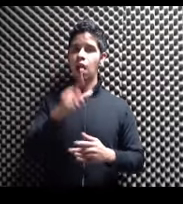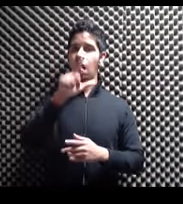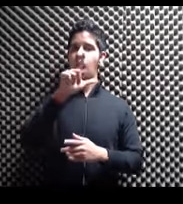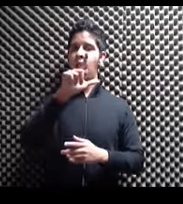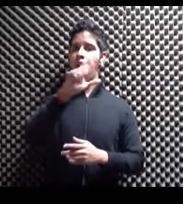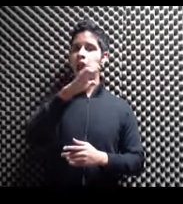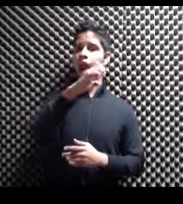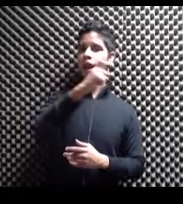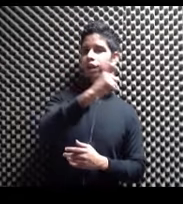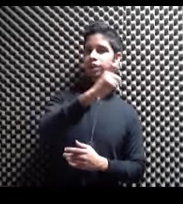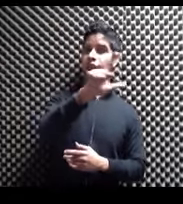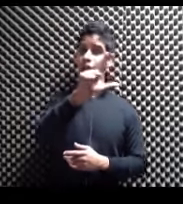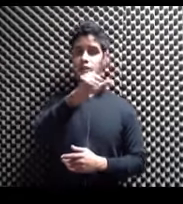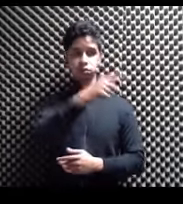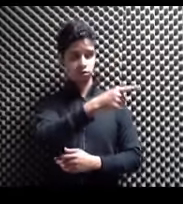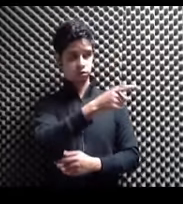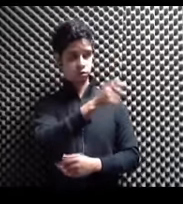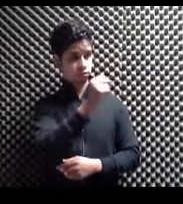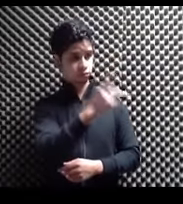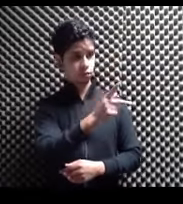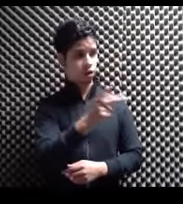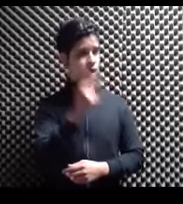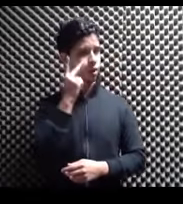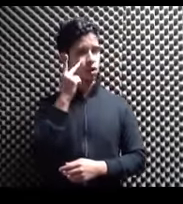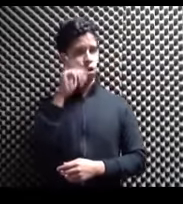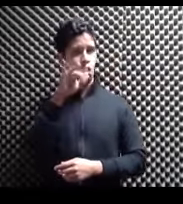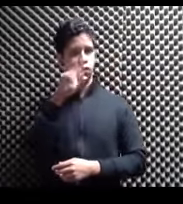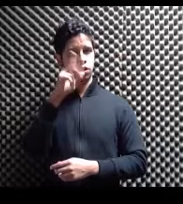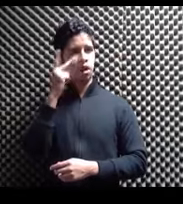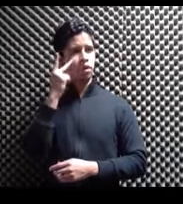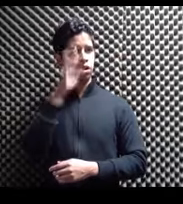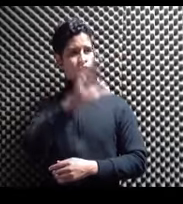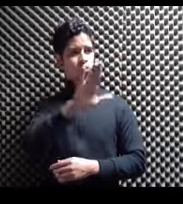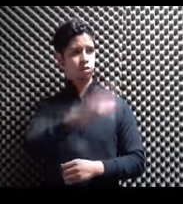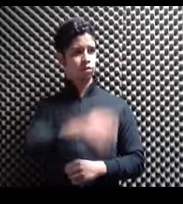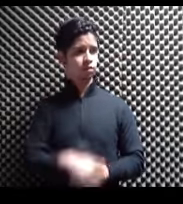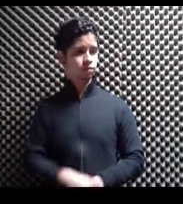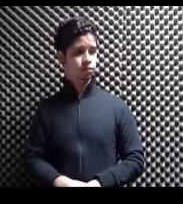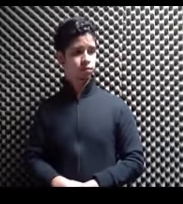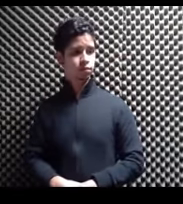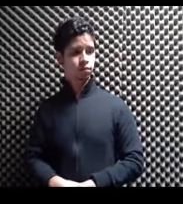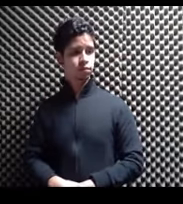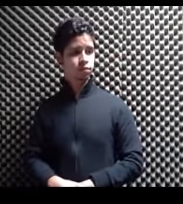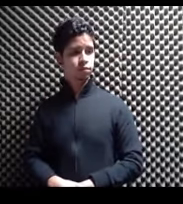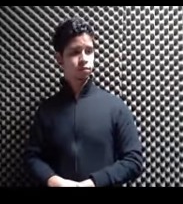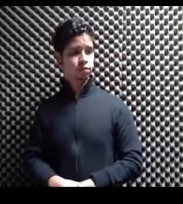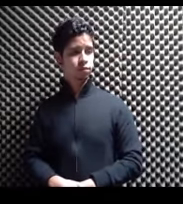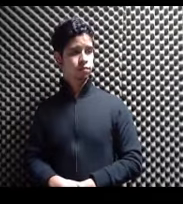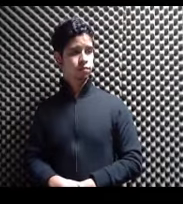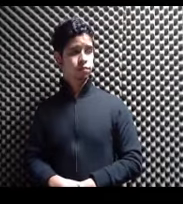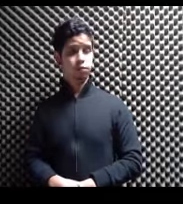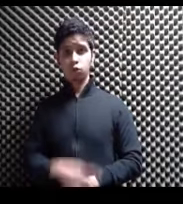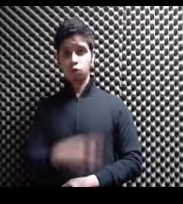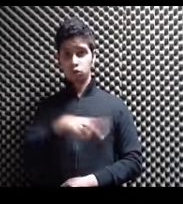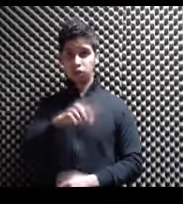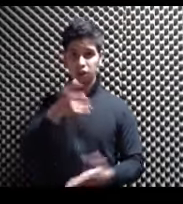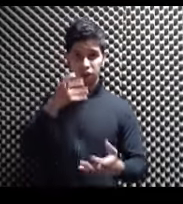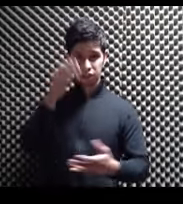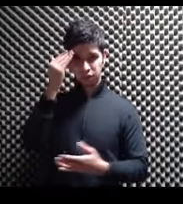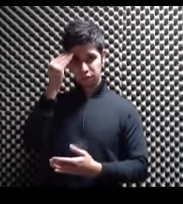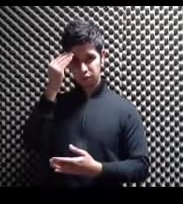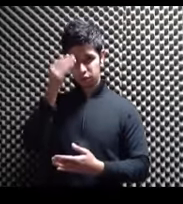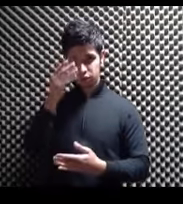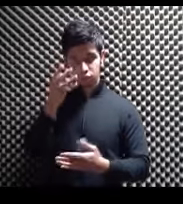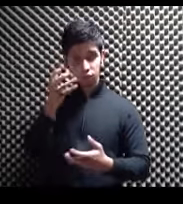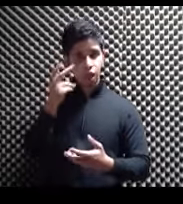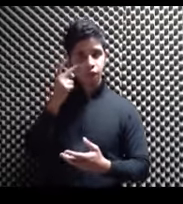a ver cuál va a ser la tuya. Hay uno que dice, te quiero. Mira, usted quiere saber ver todas estas camisetas, porque las hay